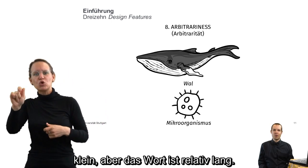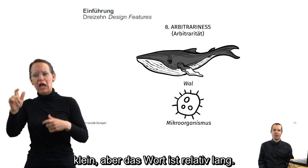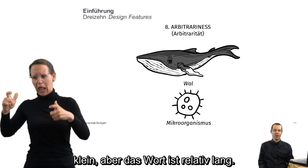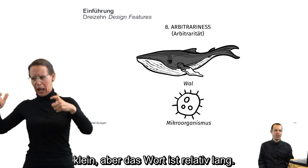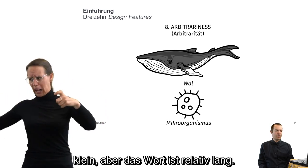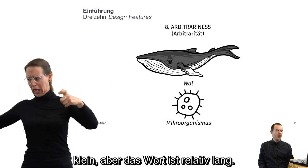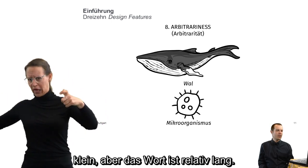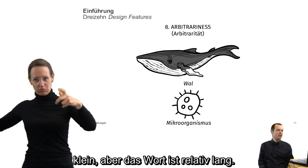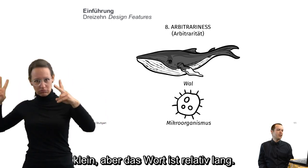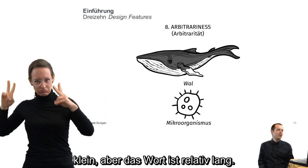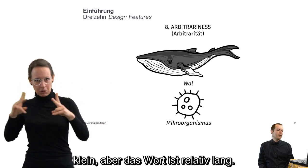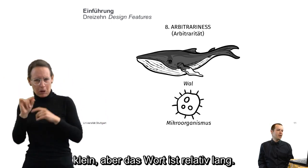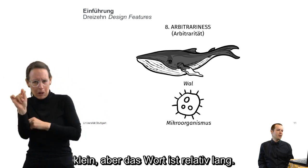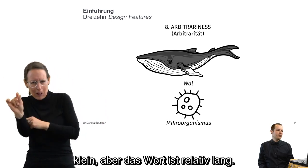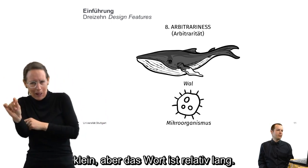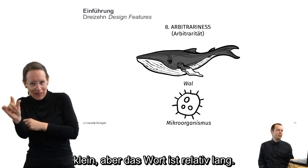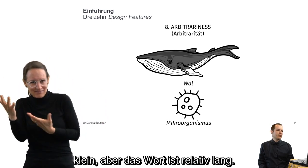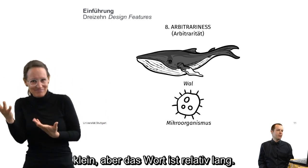nicht klein, aber das Wort ist relativ lang.